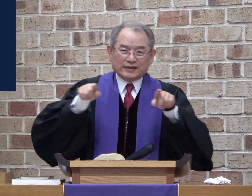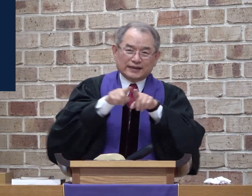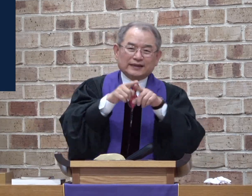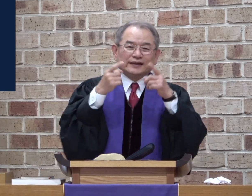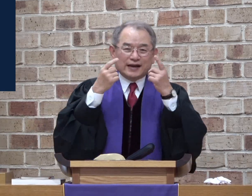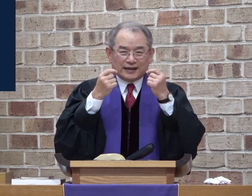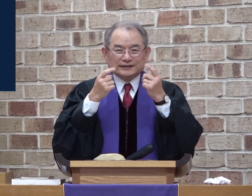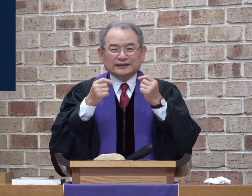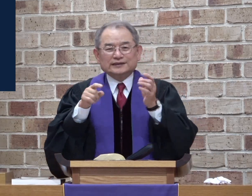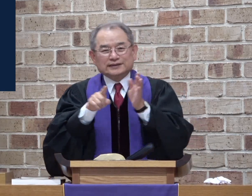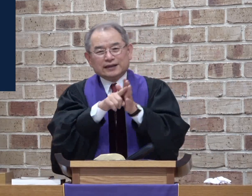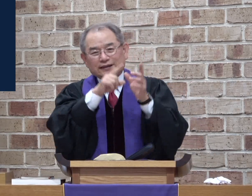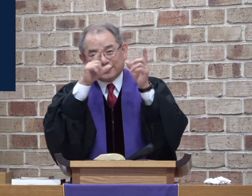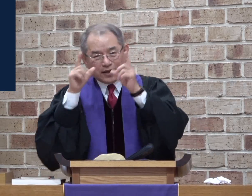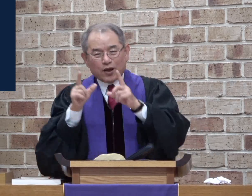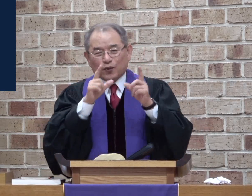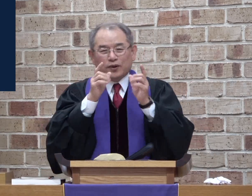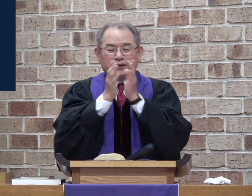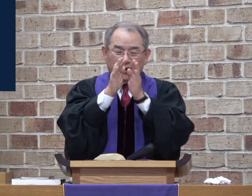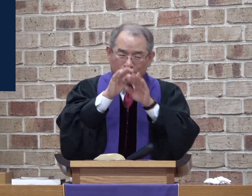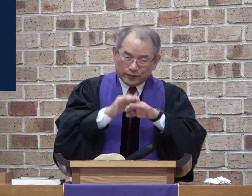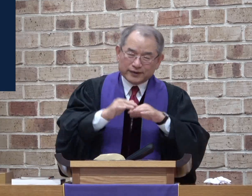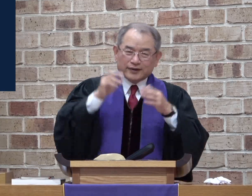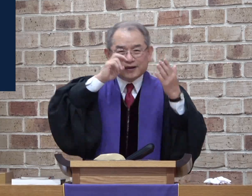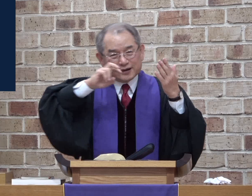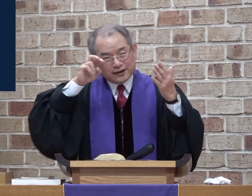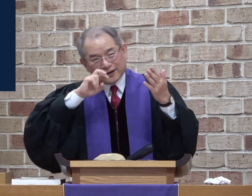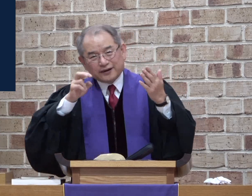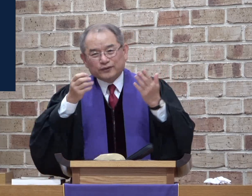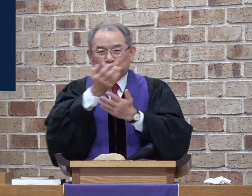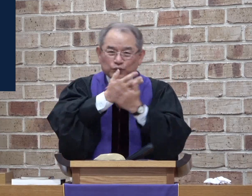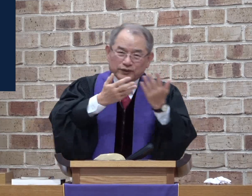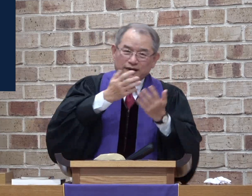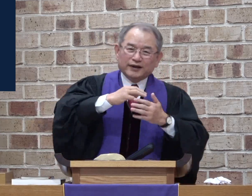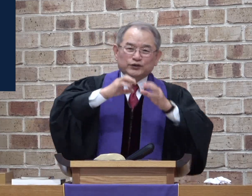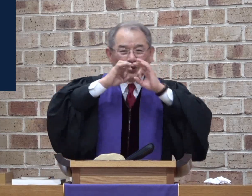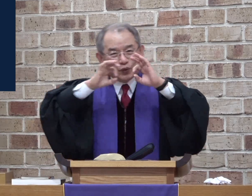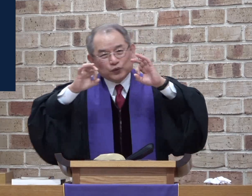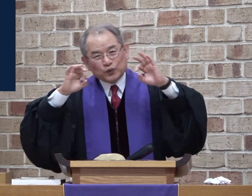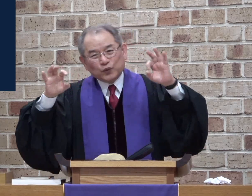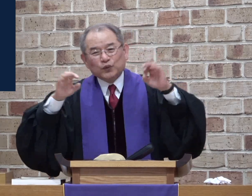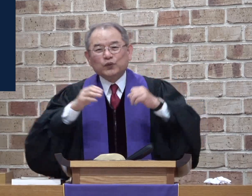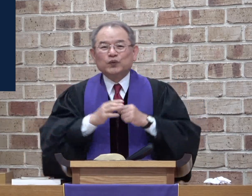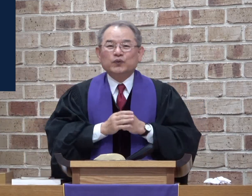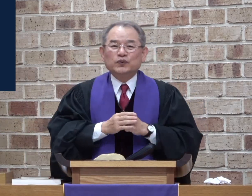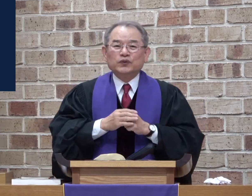모여서 신앙생활을 하면서 전도를 시작했습니다.